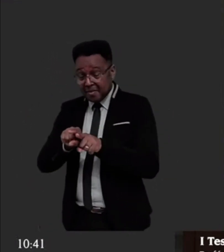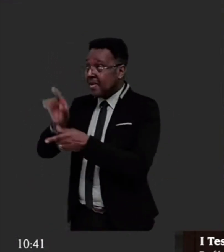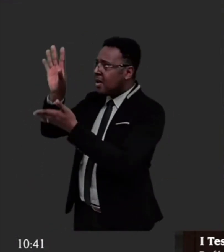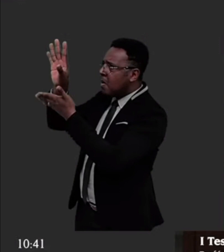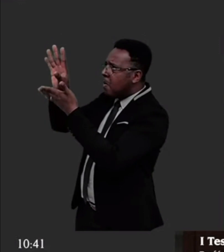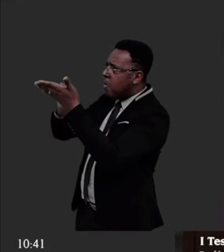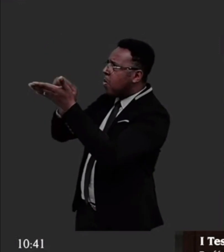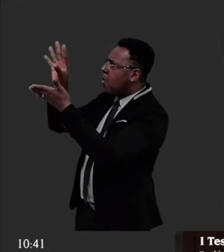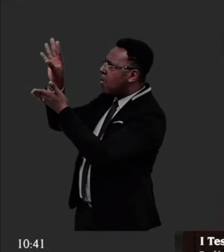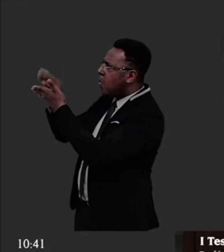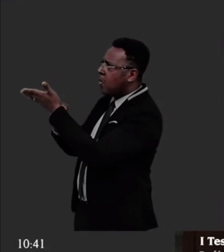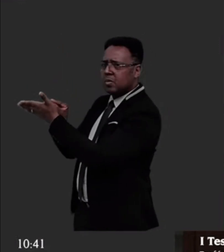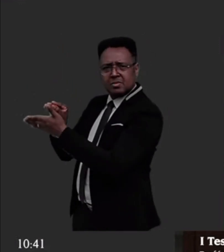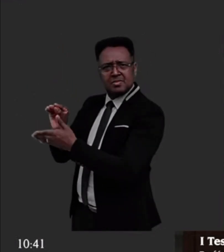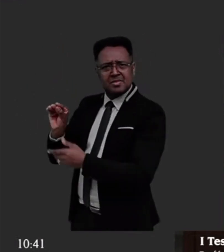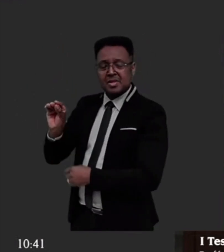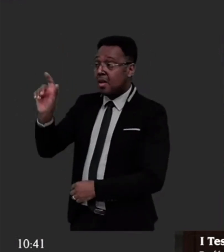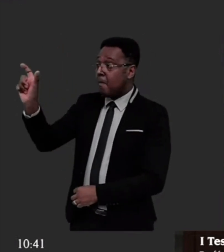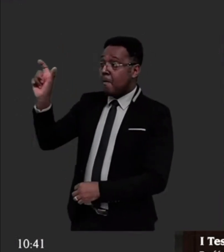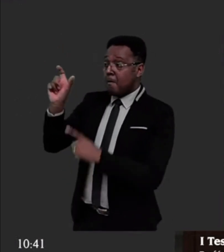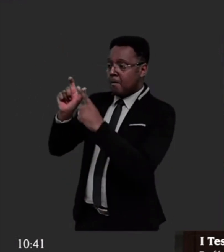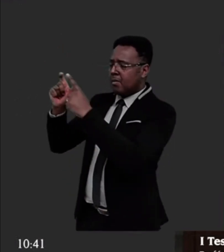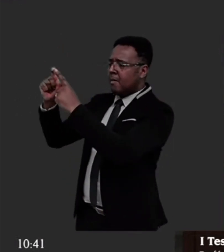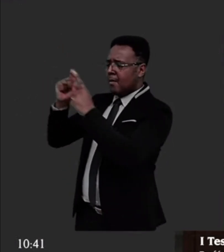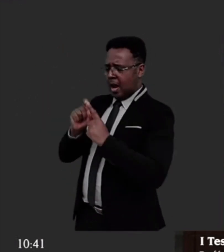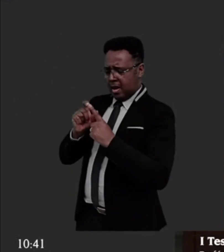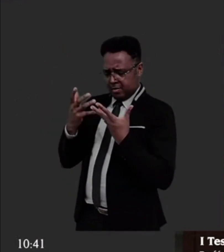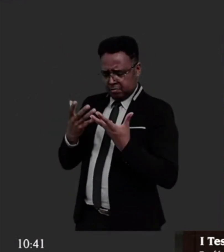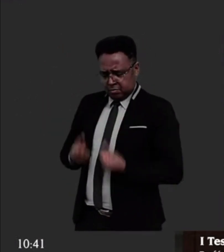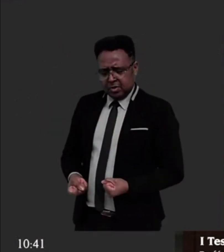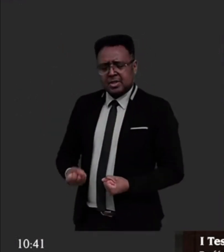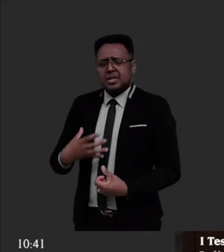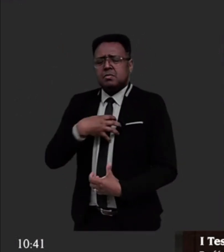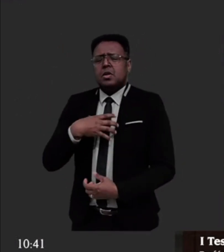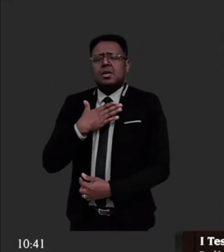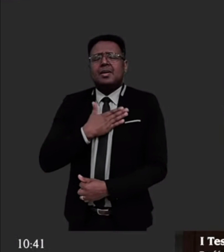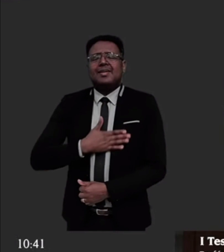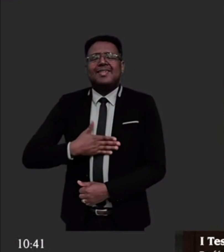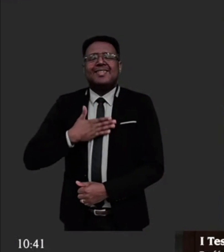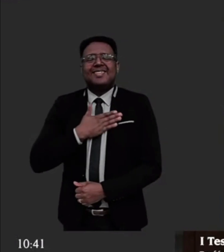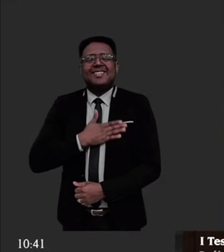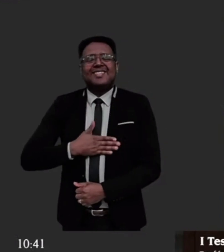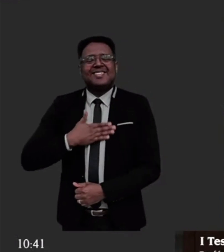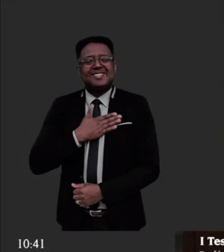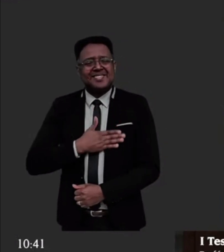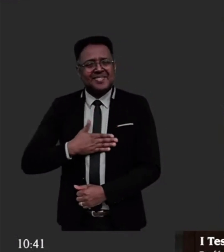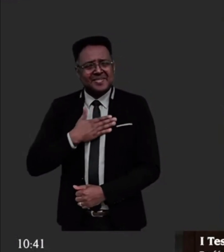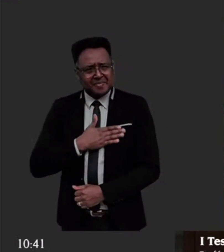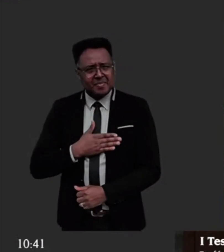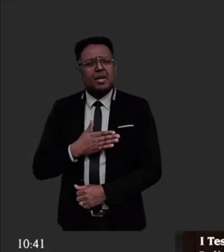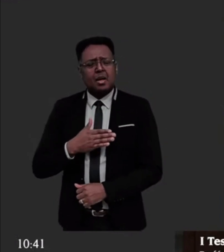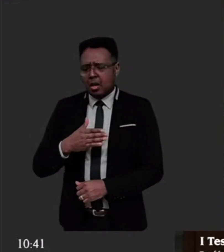tribulação, com gozo no Espírito Santo. De maneira que fostes exemplo para todos os fiéis na Macedônia e